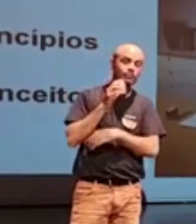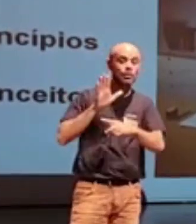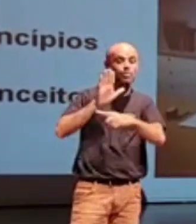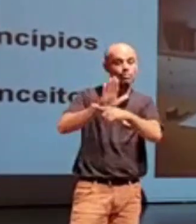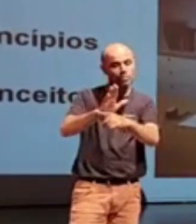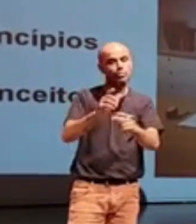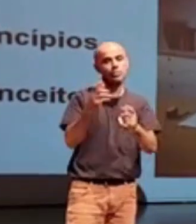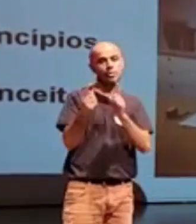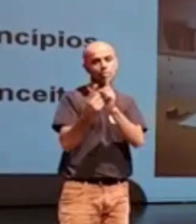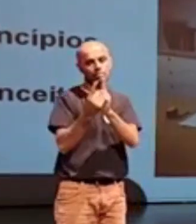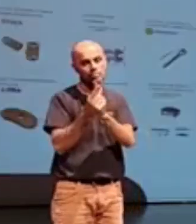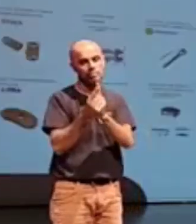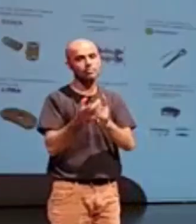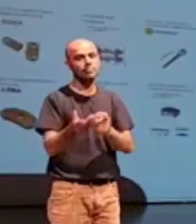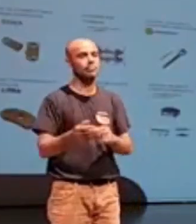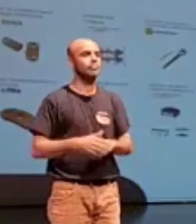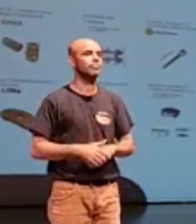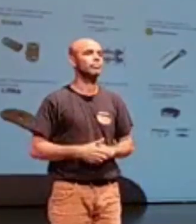vocês.